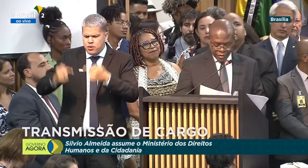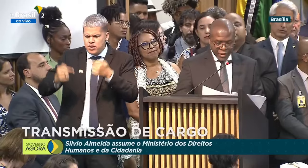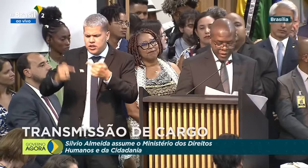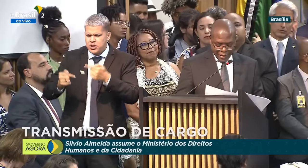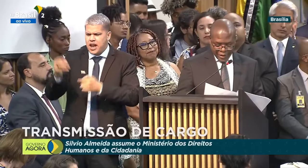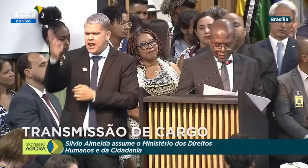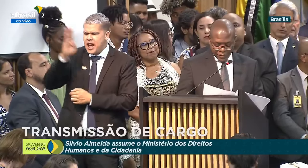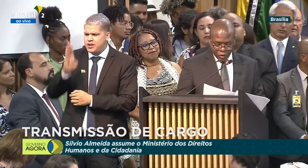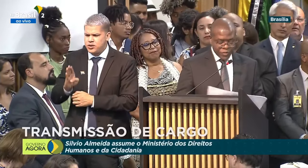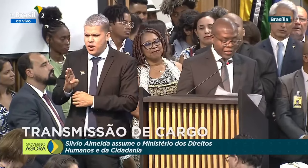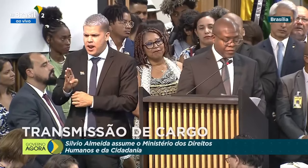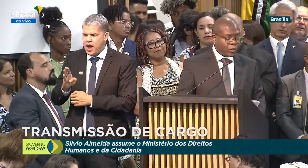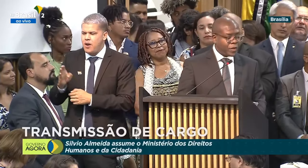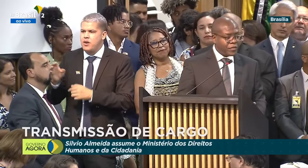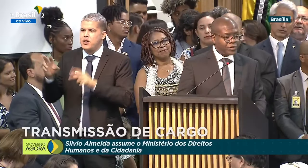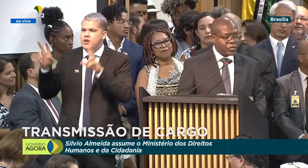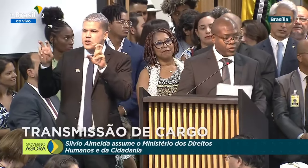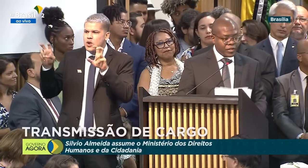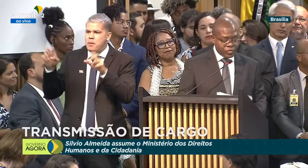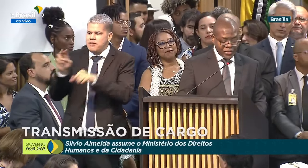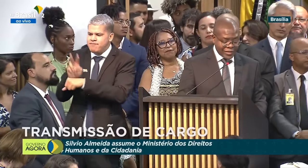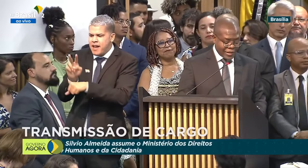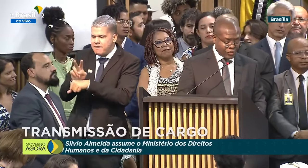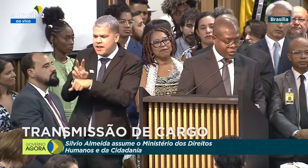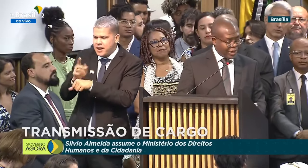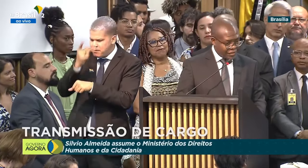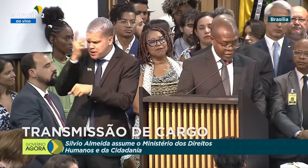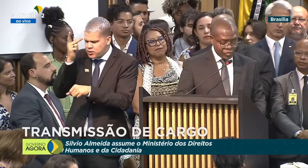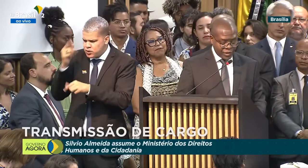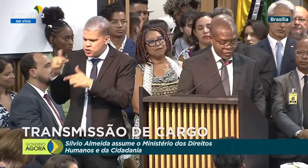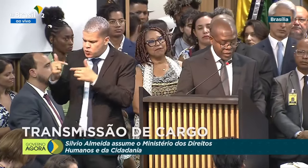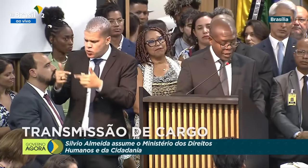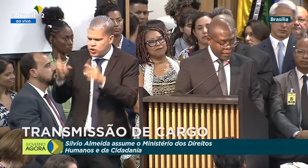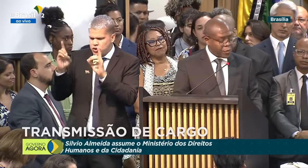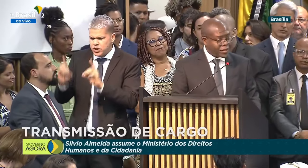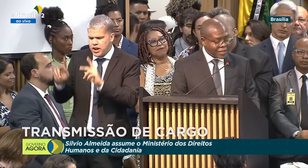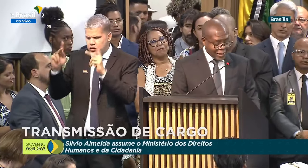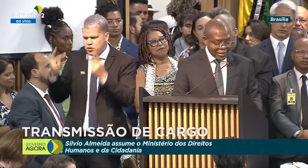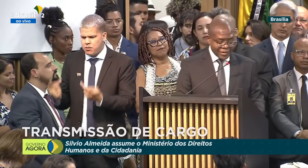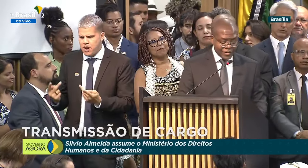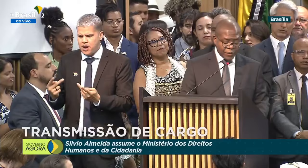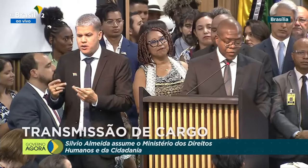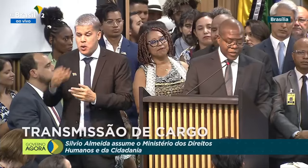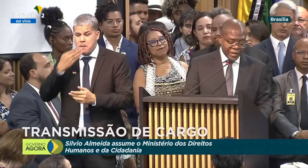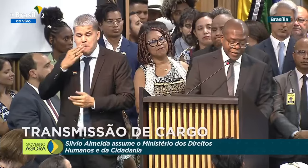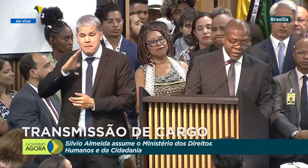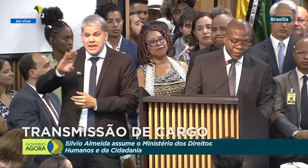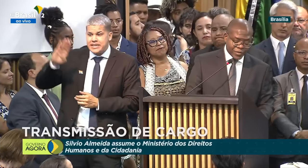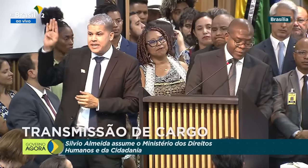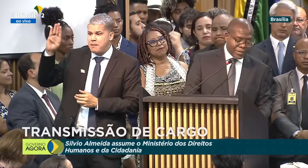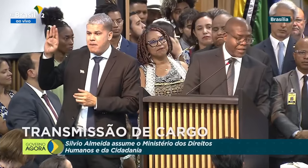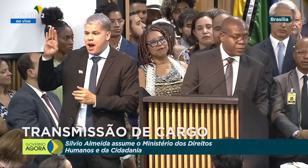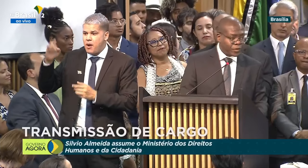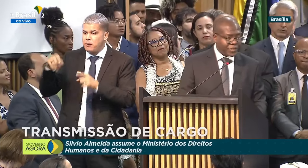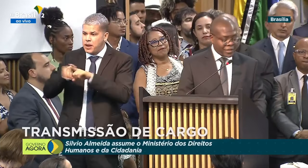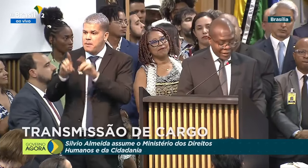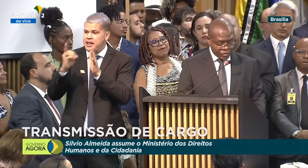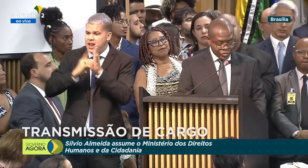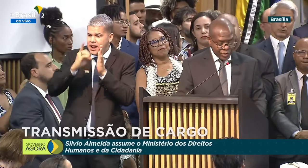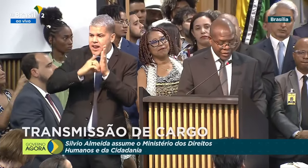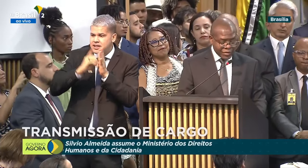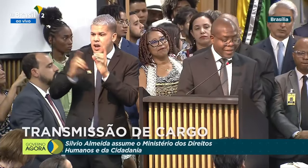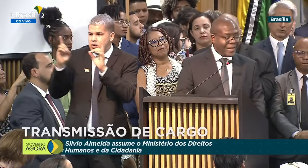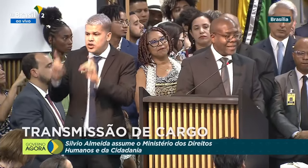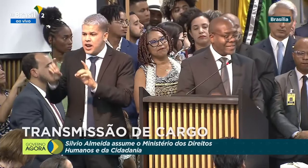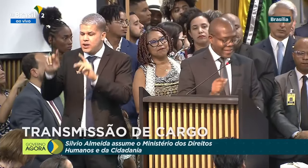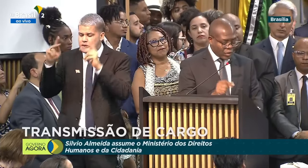civil é observando o previsto nas Convenções internacionais Direitos Humanos principalmente na declaração para o direito e a responsabilidade proteger